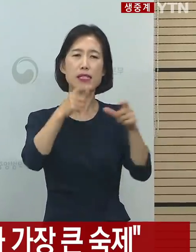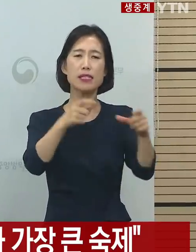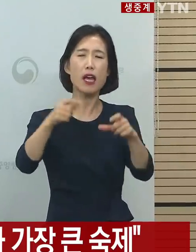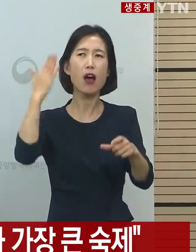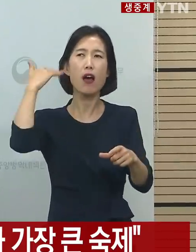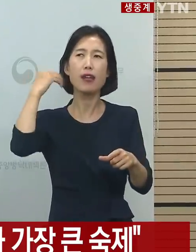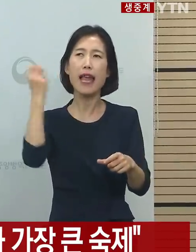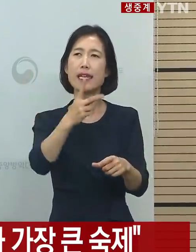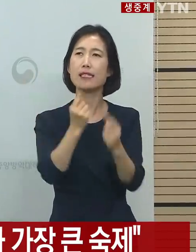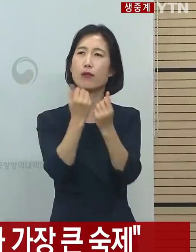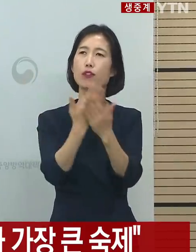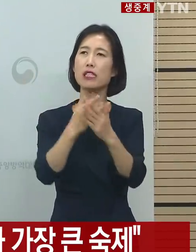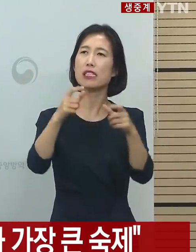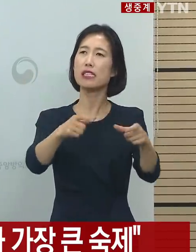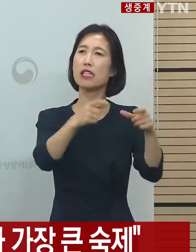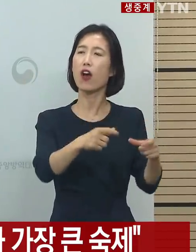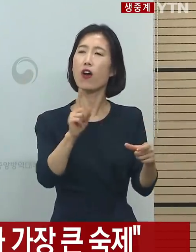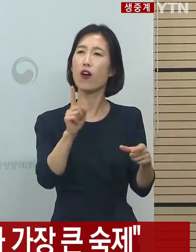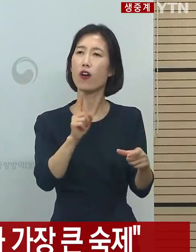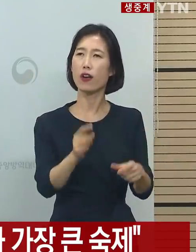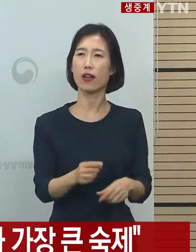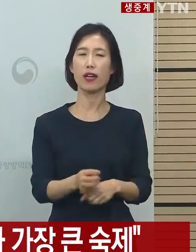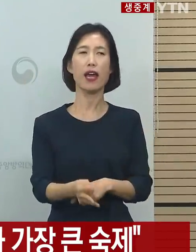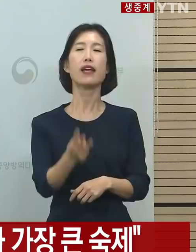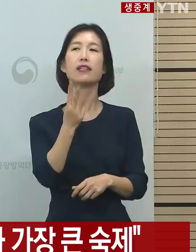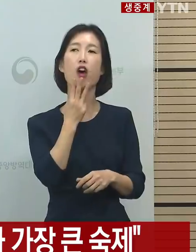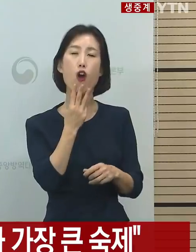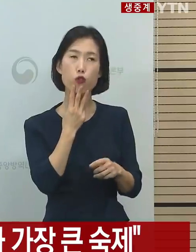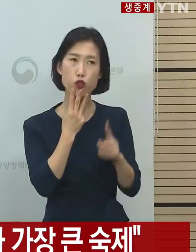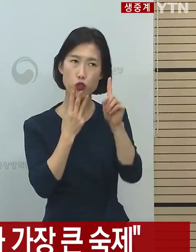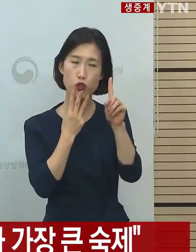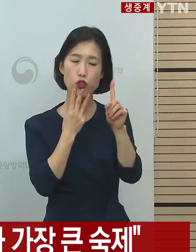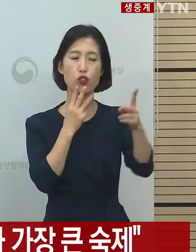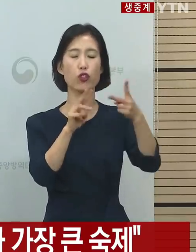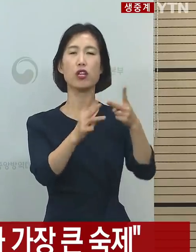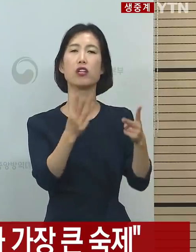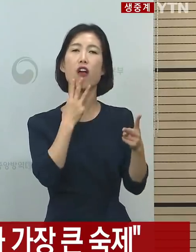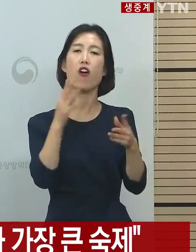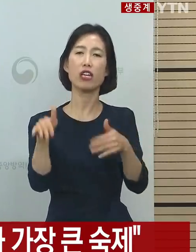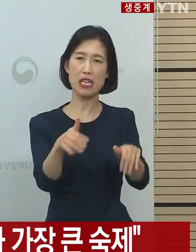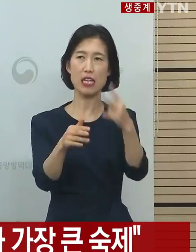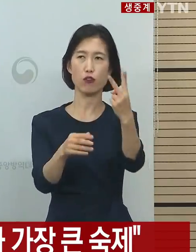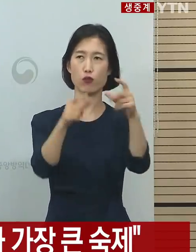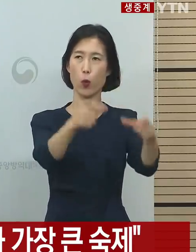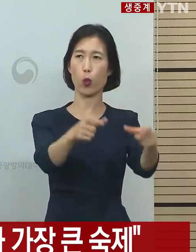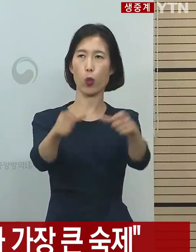못 들어서요. 죄송합니다. 서울 경기입니다. 서울 경기요. 네.